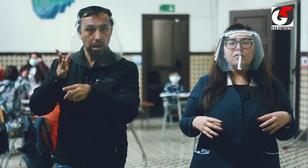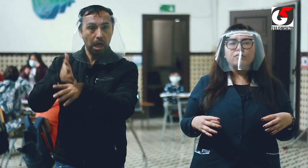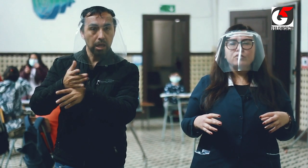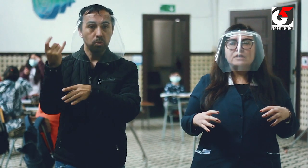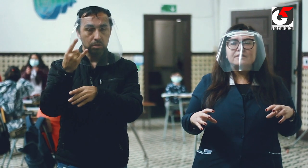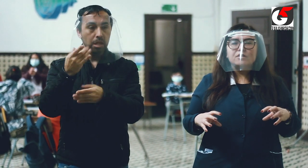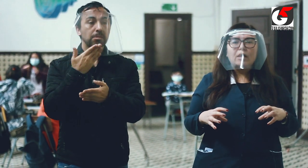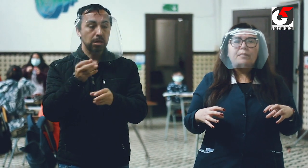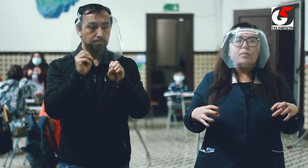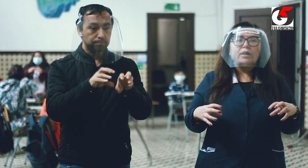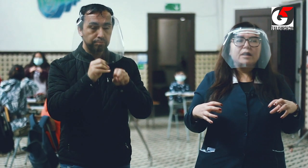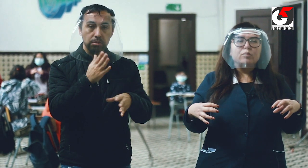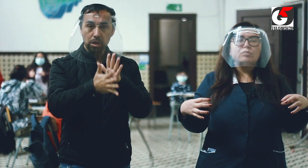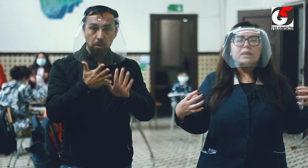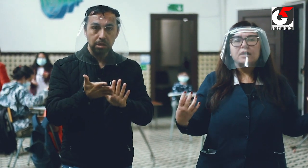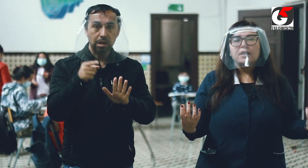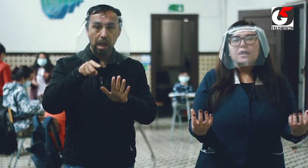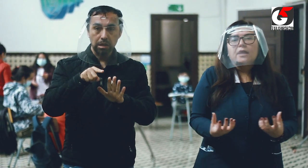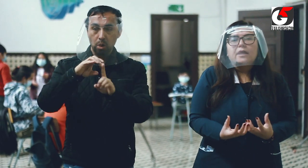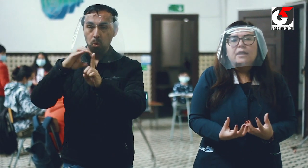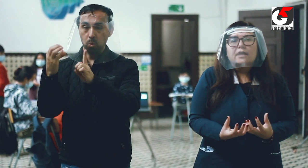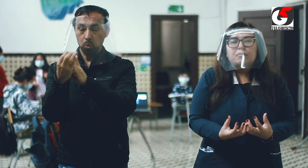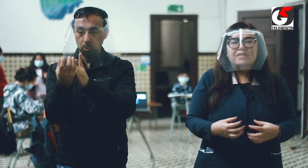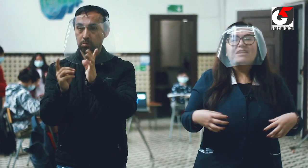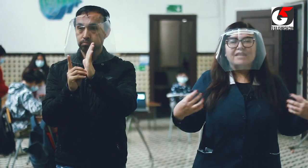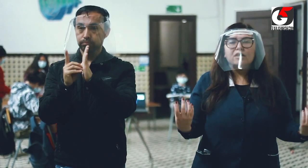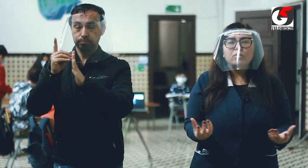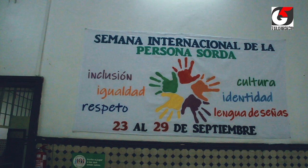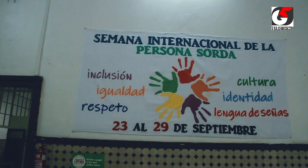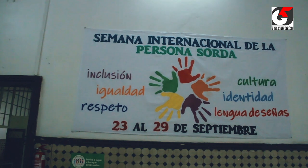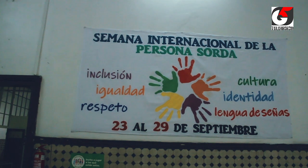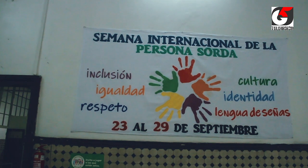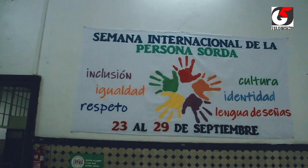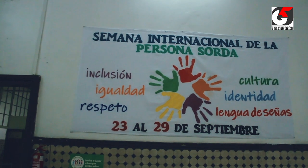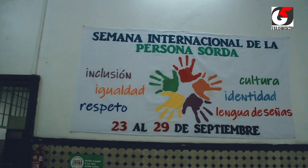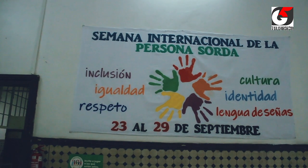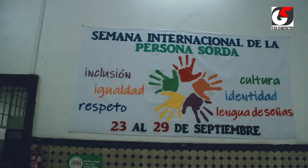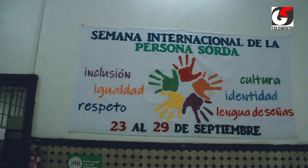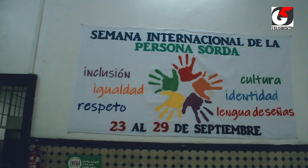en el fondo, ya hacer una cultura de verdad incluida.